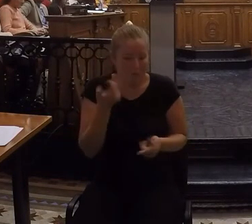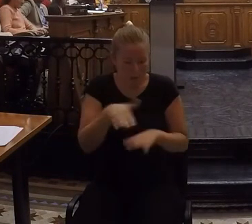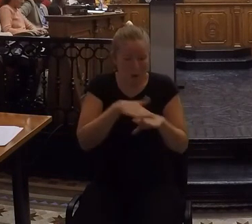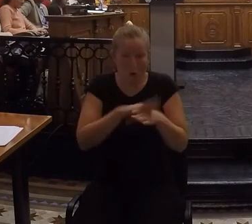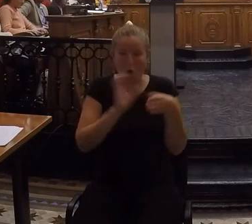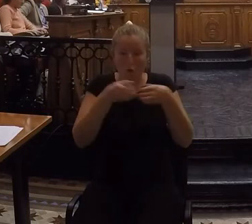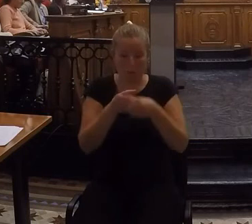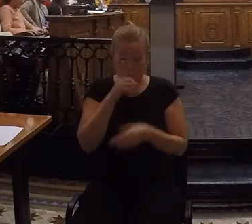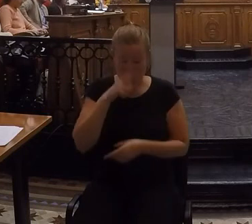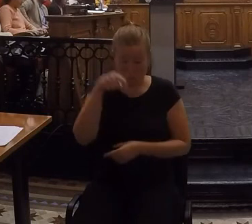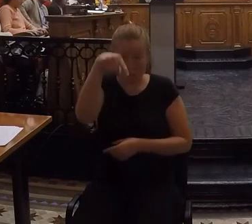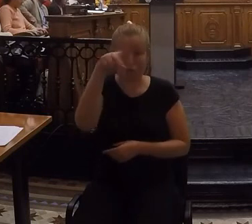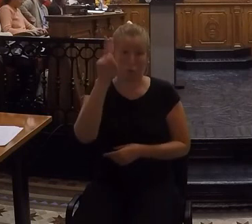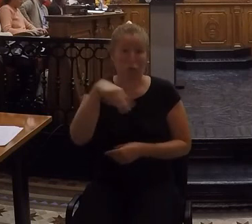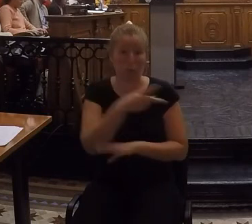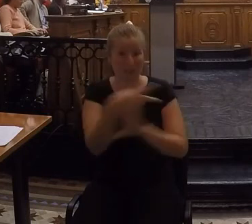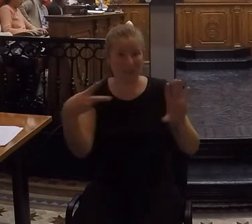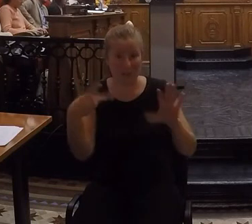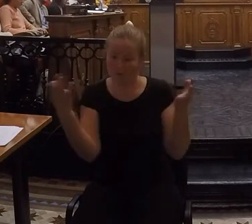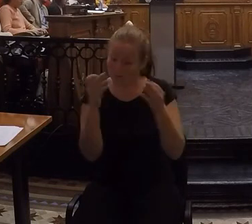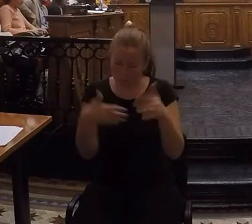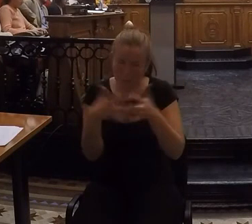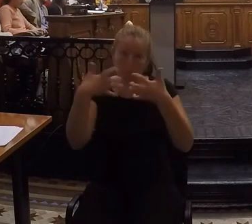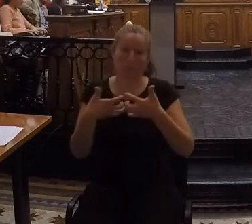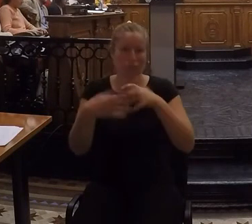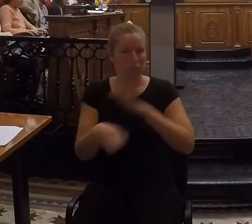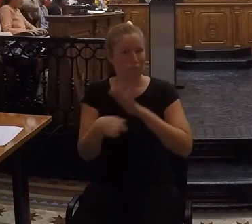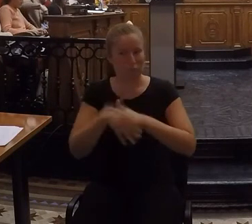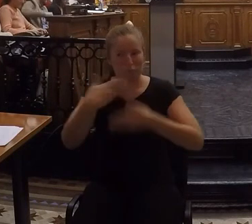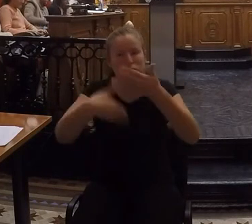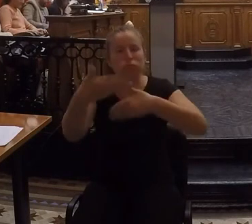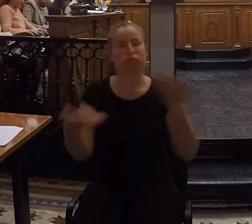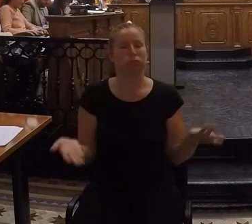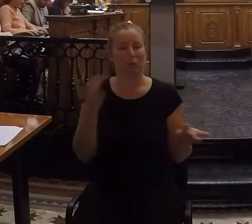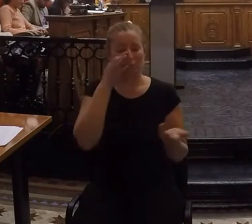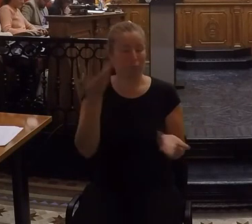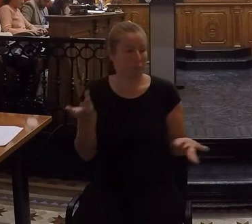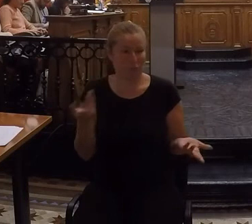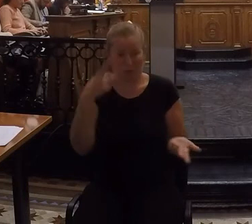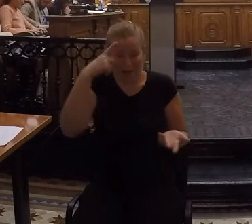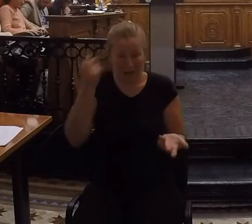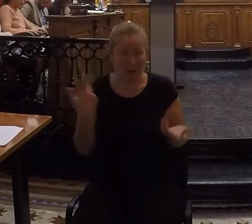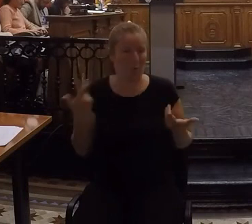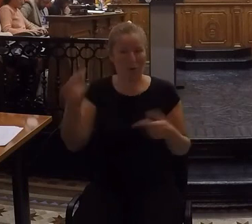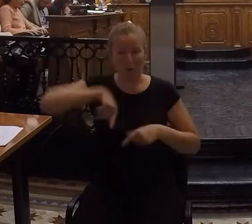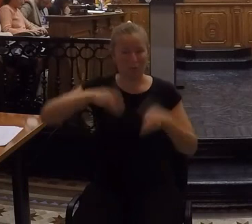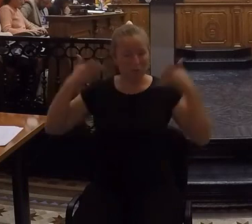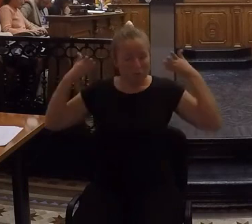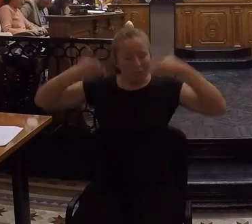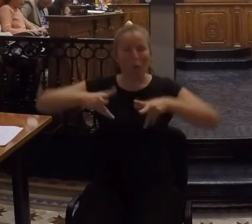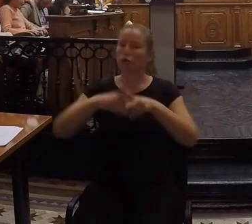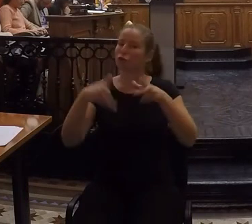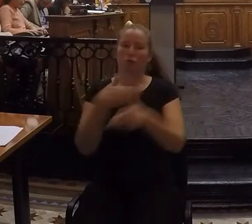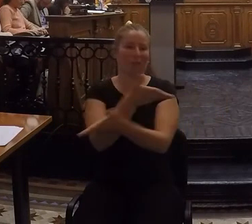para 2017. Contaremos con el presupuesto más social de la última década y con la mayor capacidad